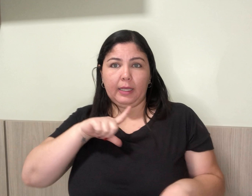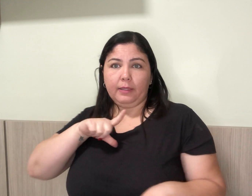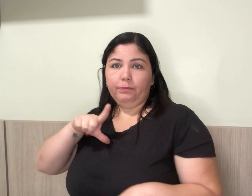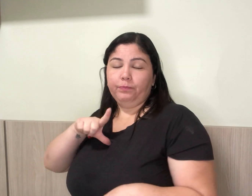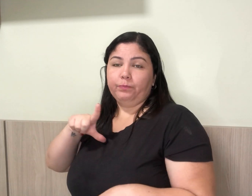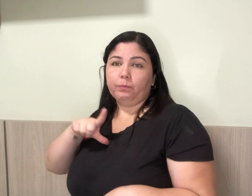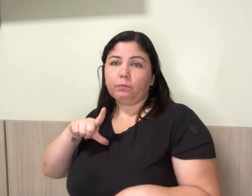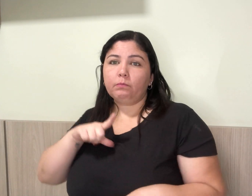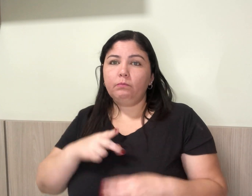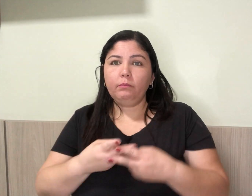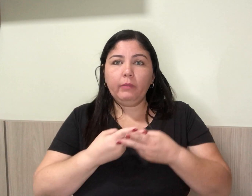tem